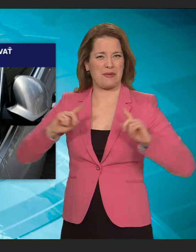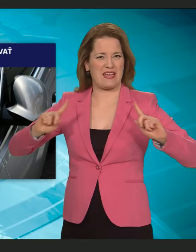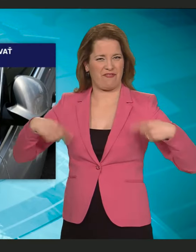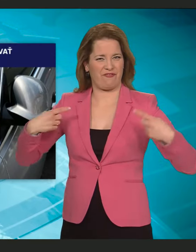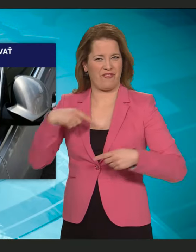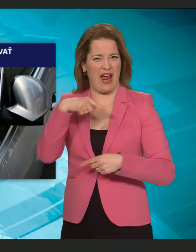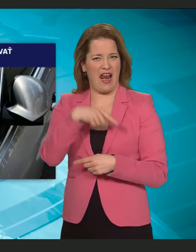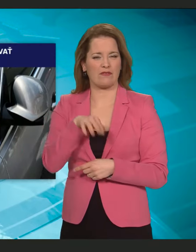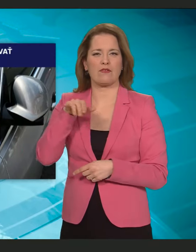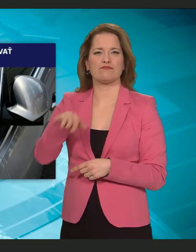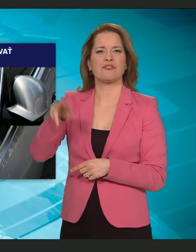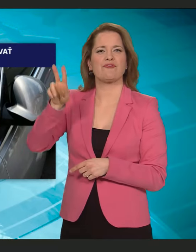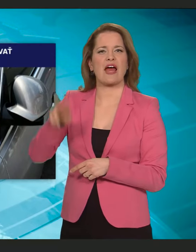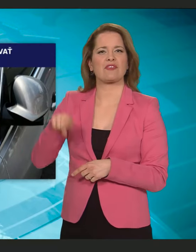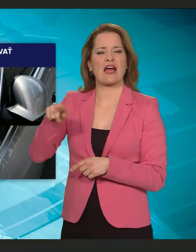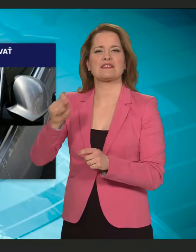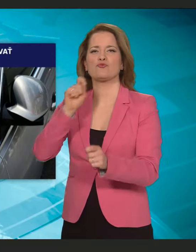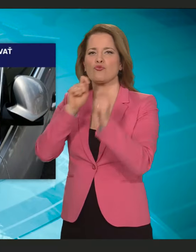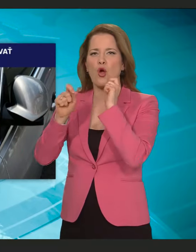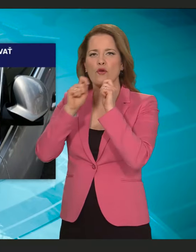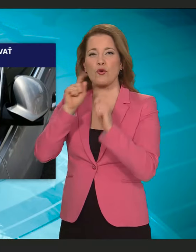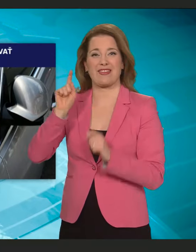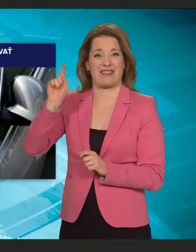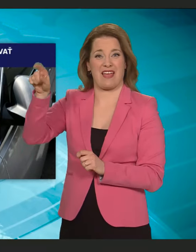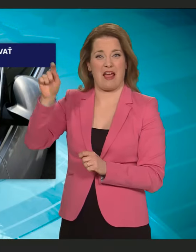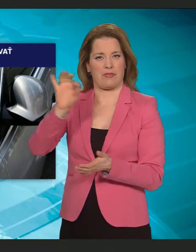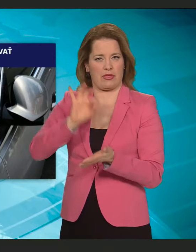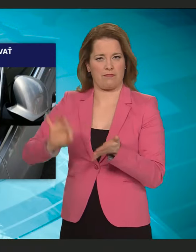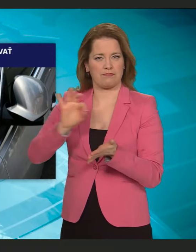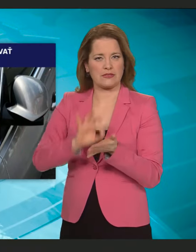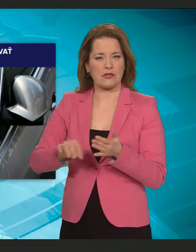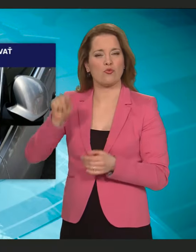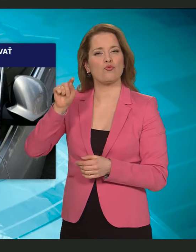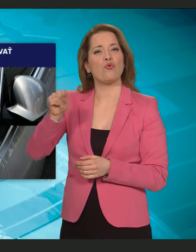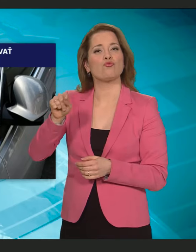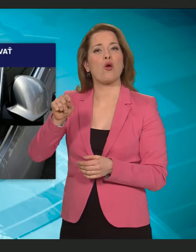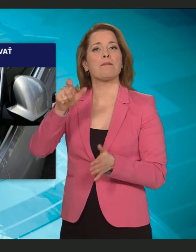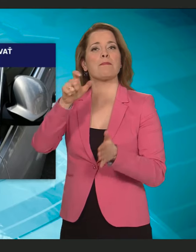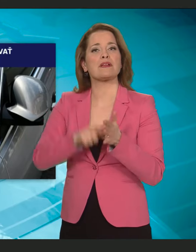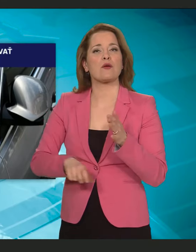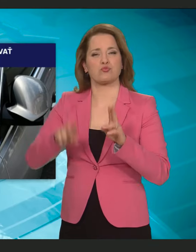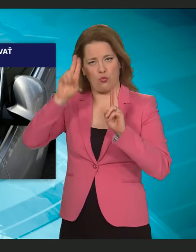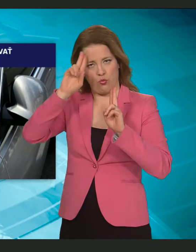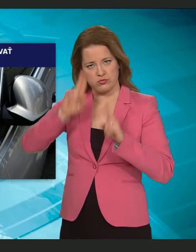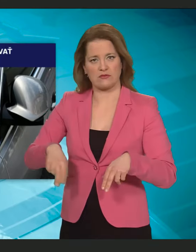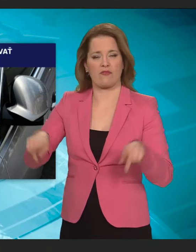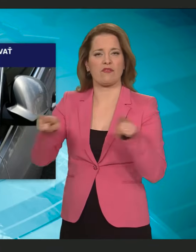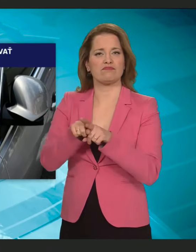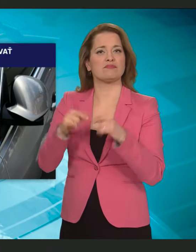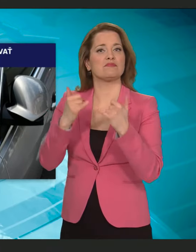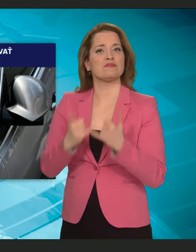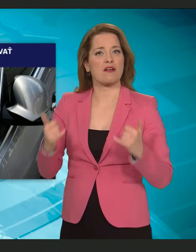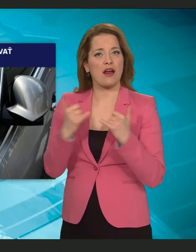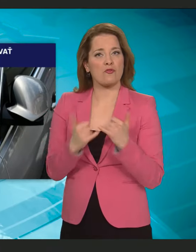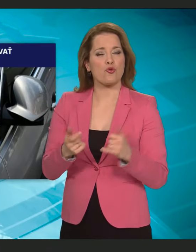Parkovacie preukazy sú medzinárodne uznávané na základe Viedenského dohovoru. Zo 128 zmluvných krajín vzájomne uznáva